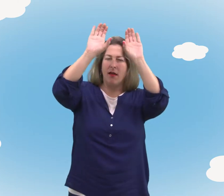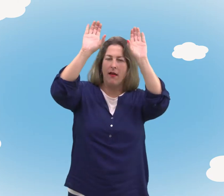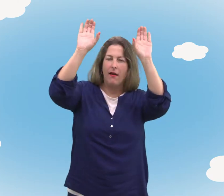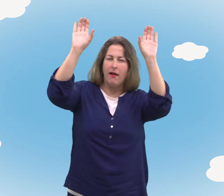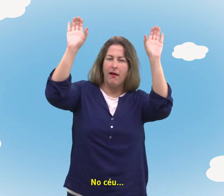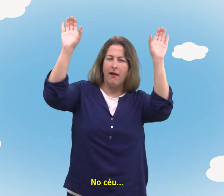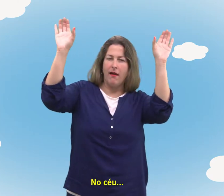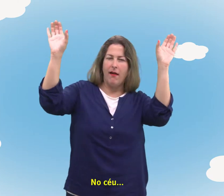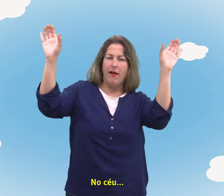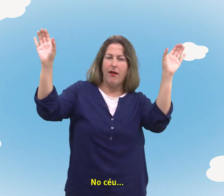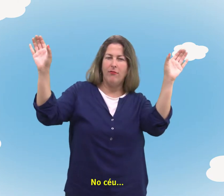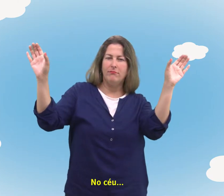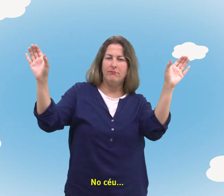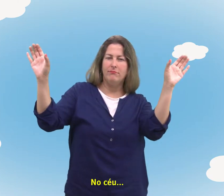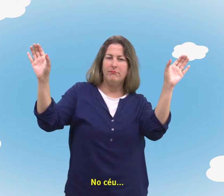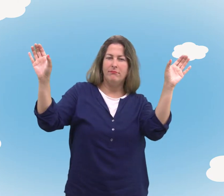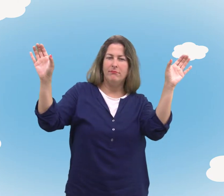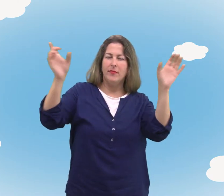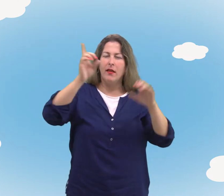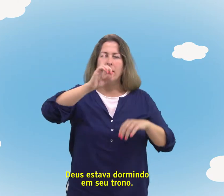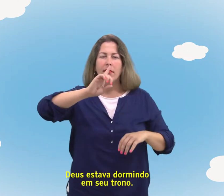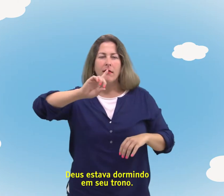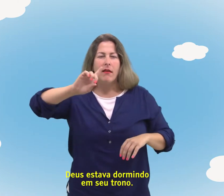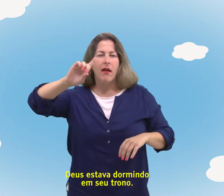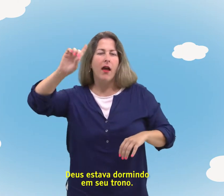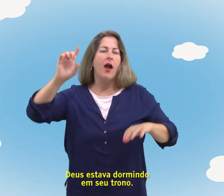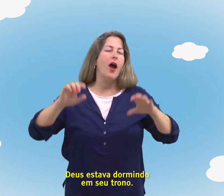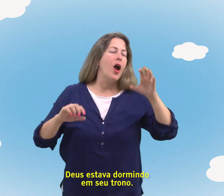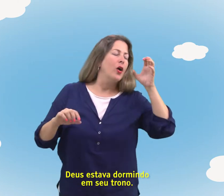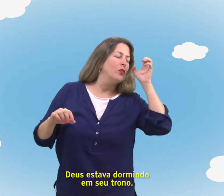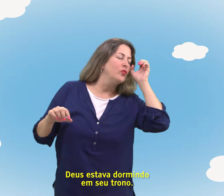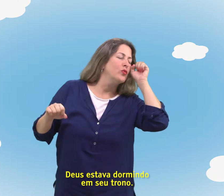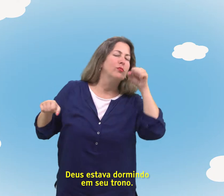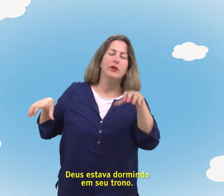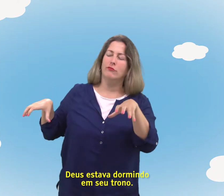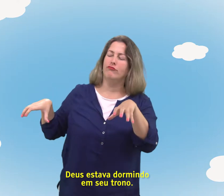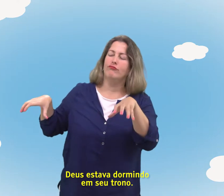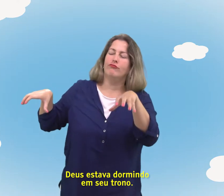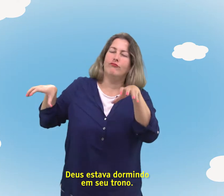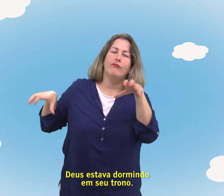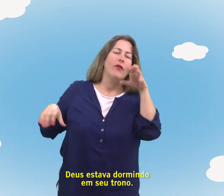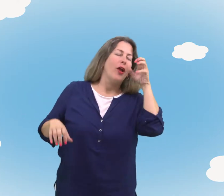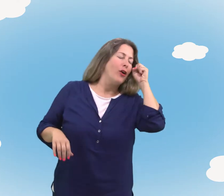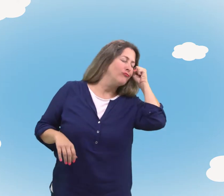no céu e deus estava dormindo em seu trono